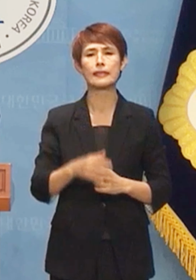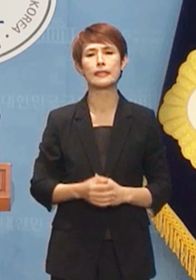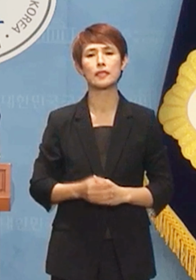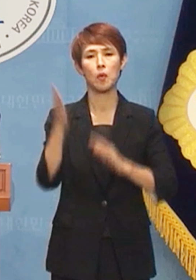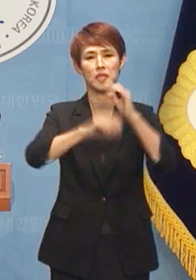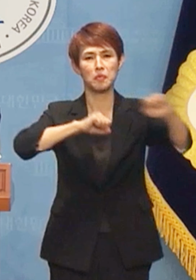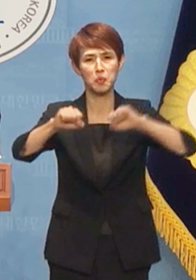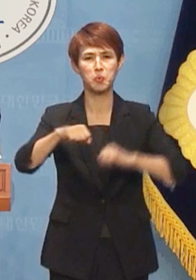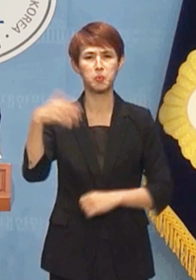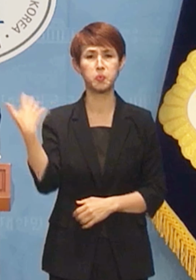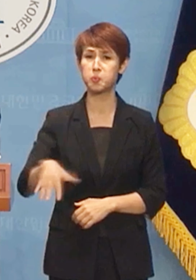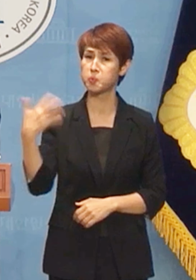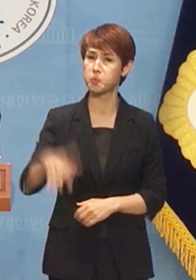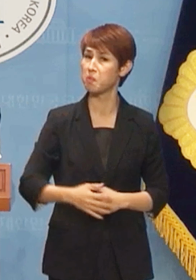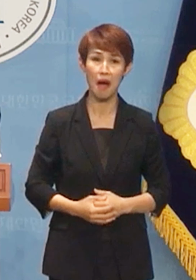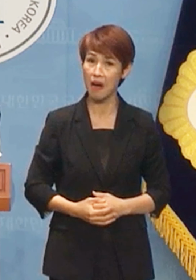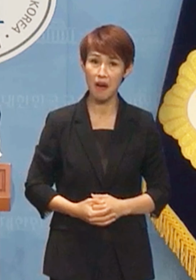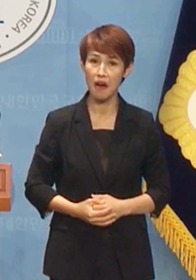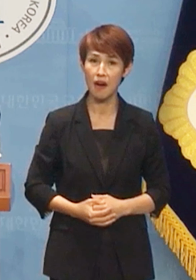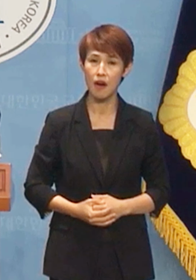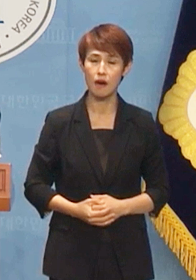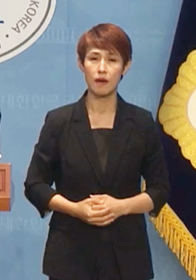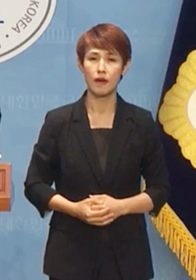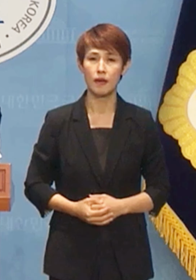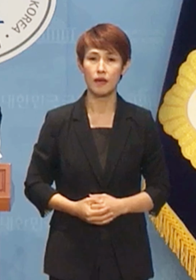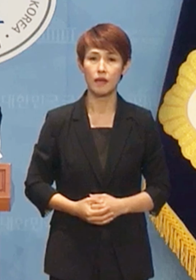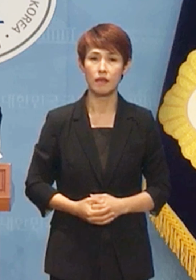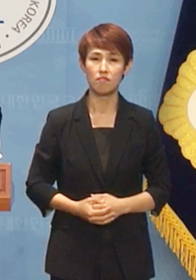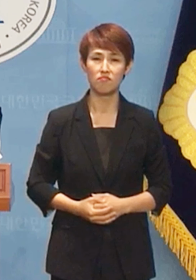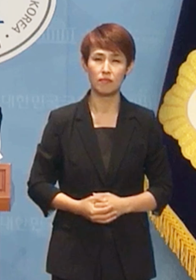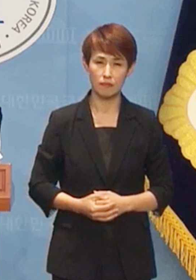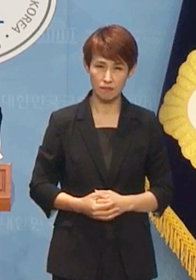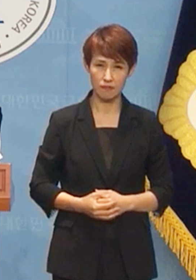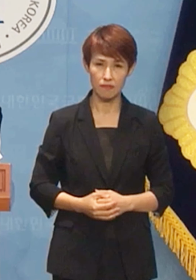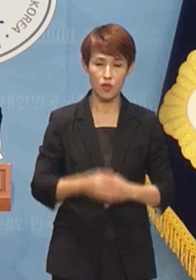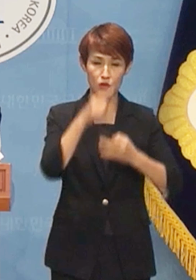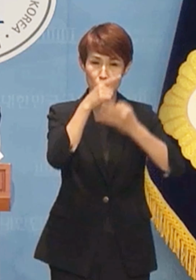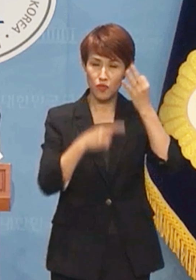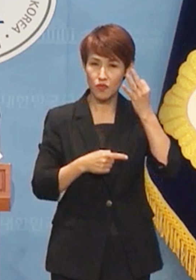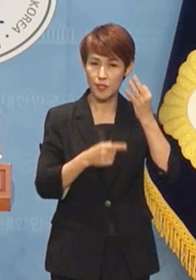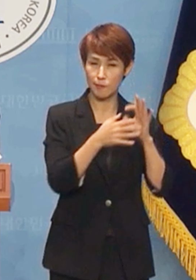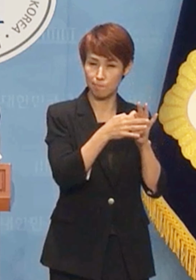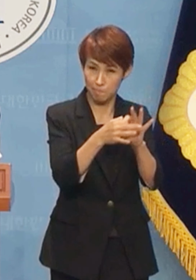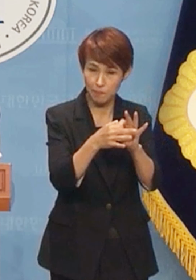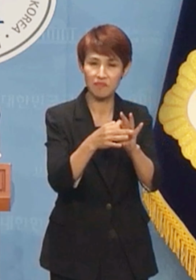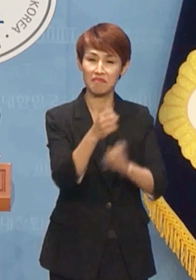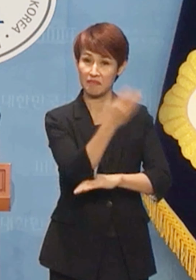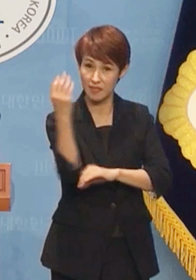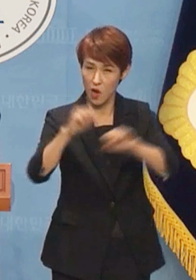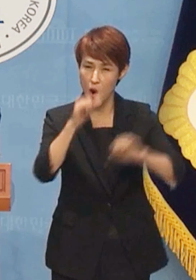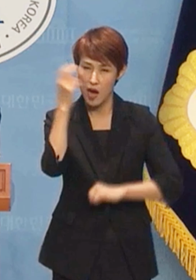용기가 가상합니다 그간의 행태를 보면 이제 친 언론들이 나설 것으로 보입니다